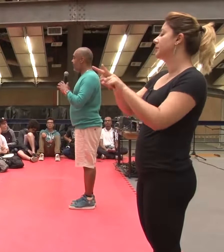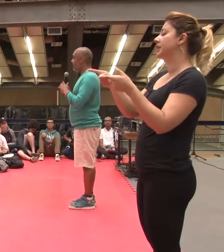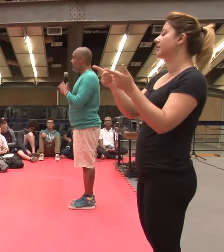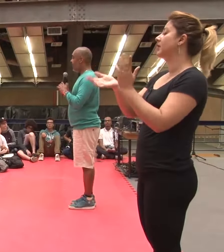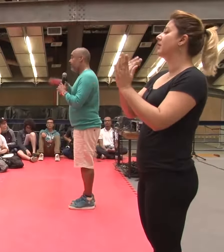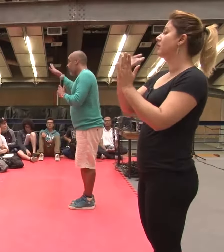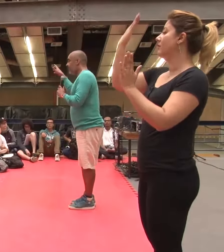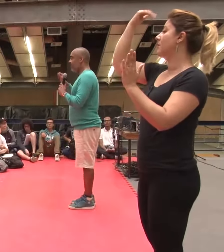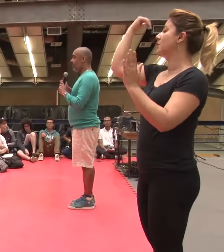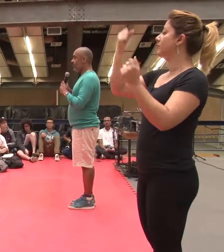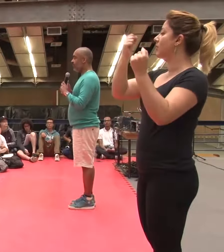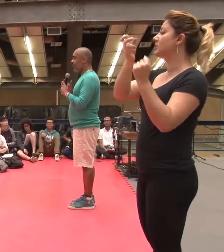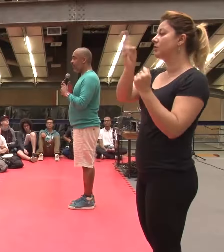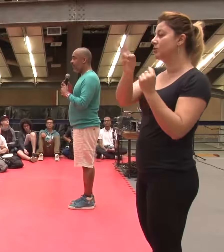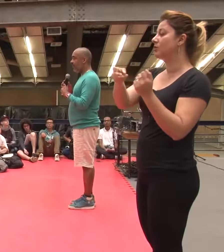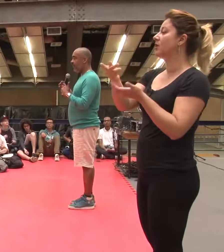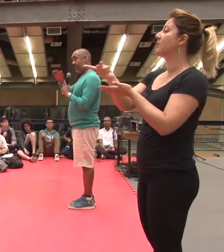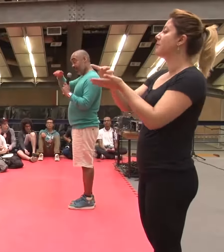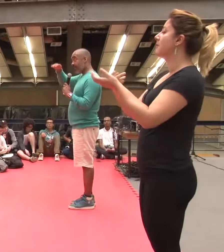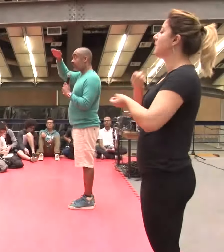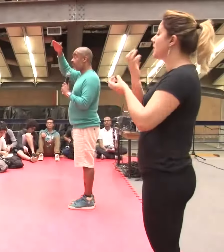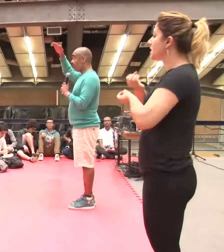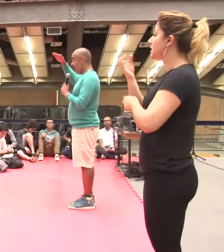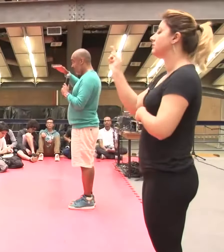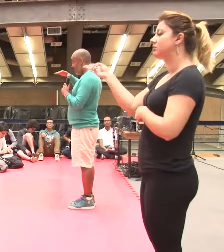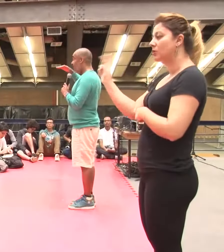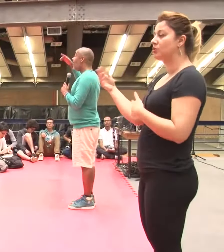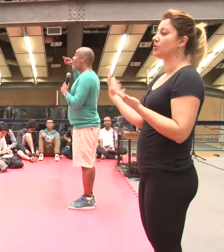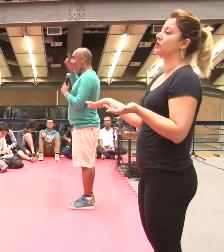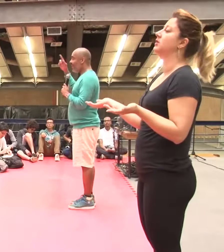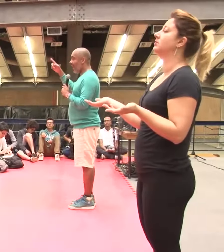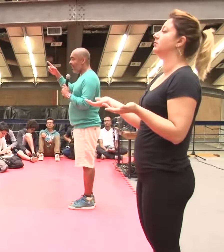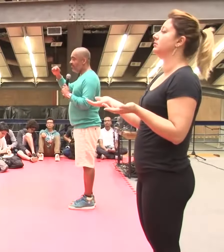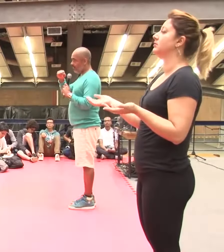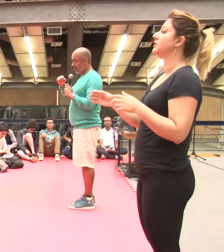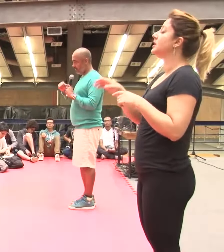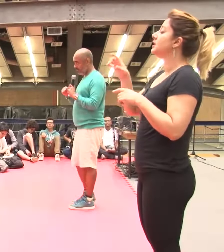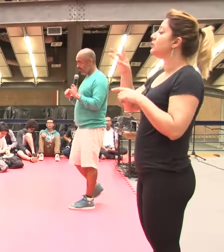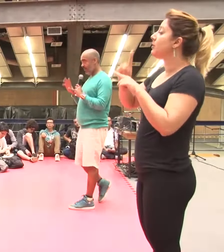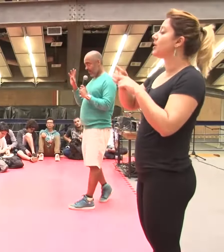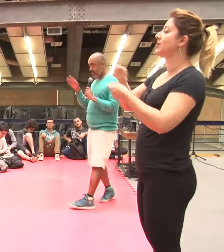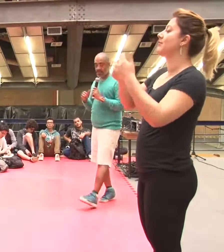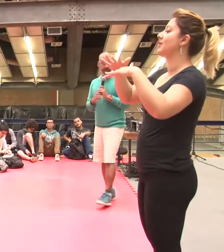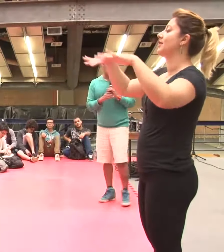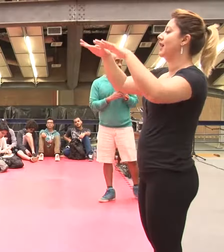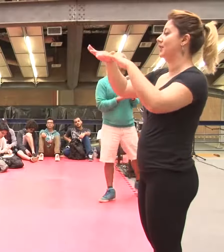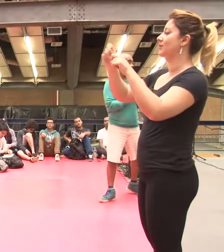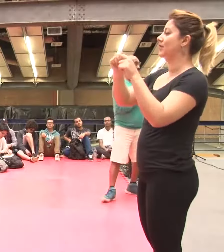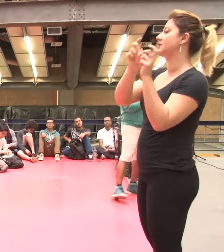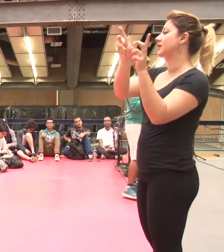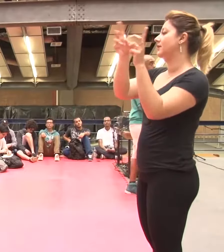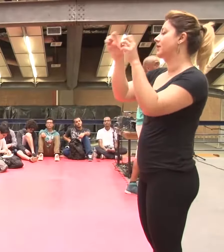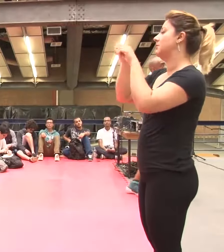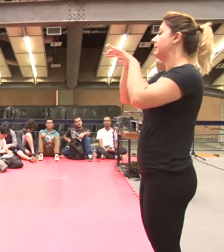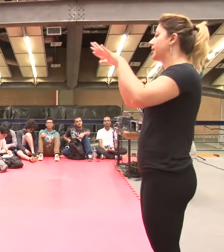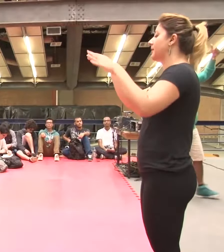aí, a poesia continua aí. É uma questão de mercado, inclusive. A gente também não pode esquecer disso,